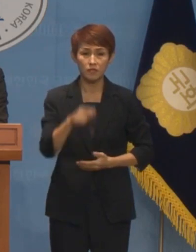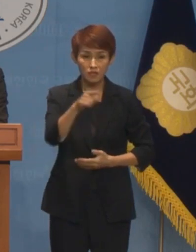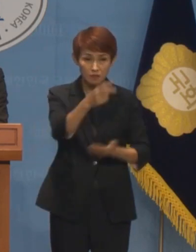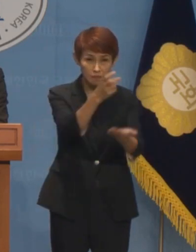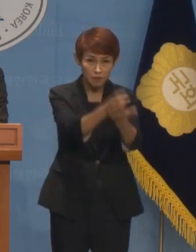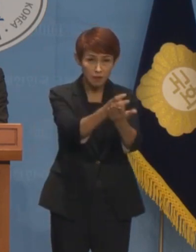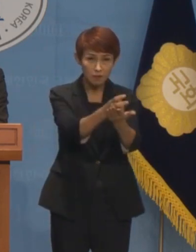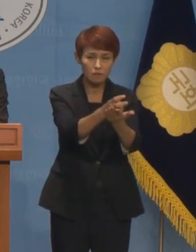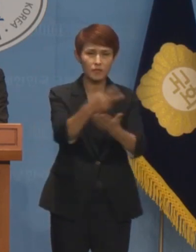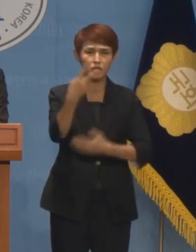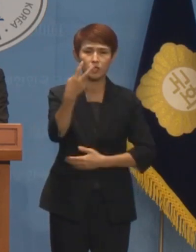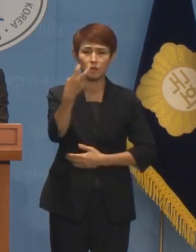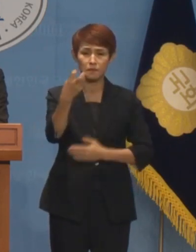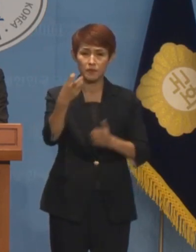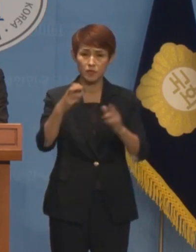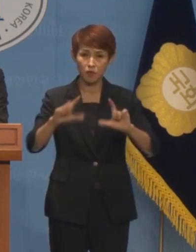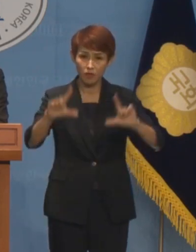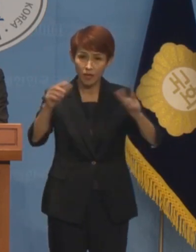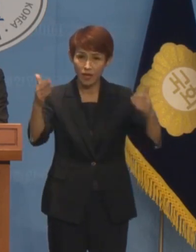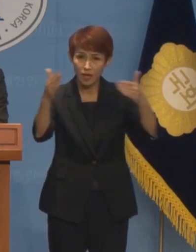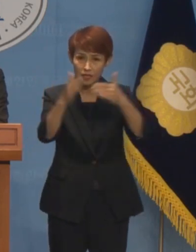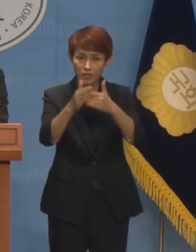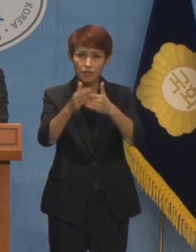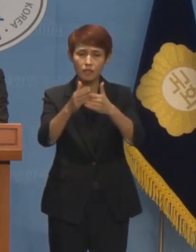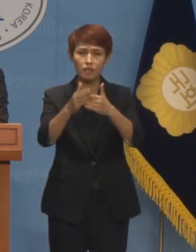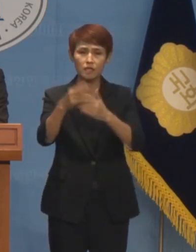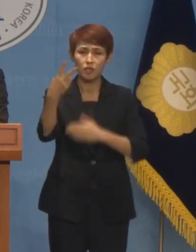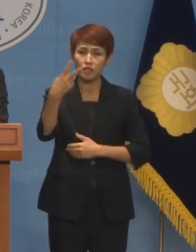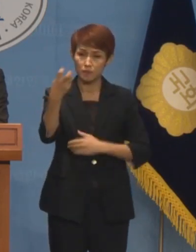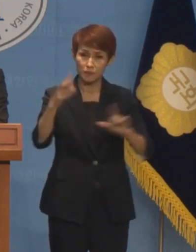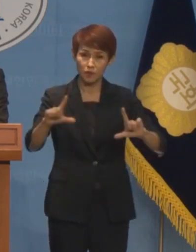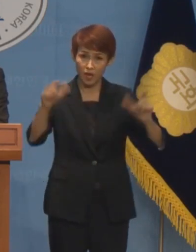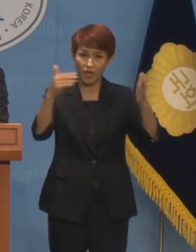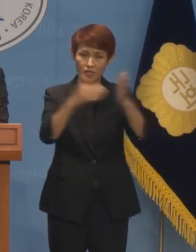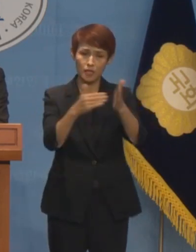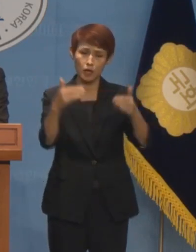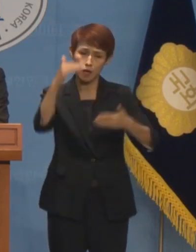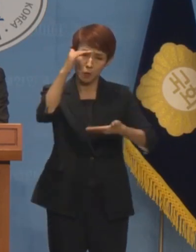법안이 2030년까지의 감축 목표 비율만 정하고